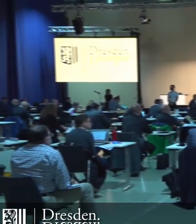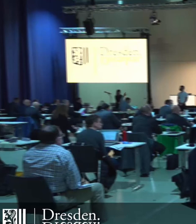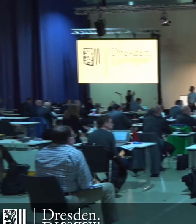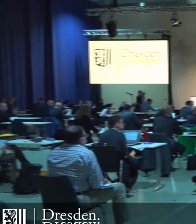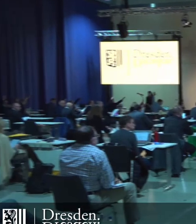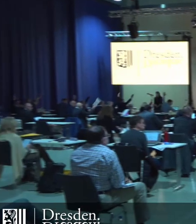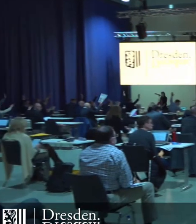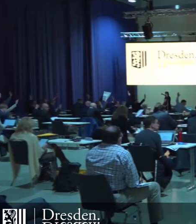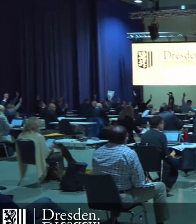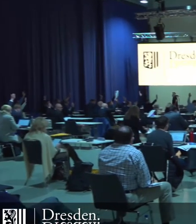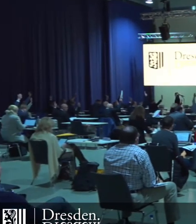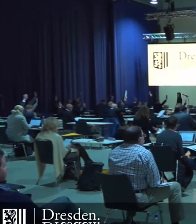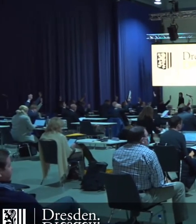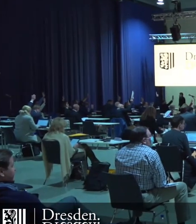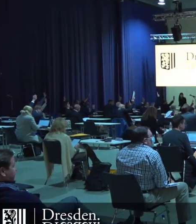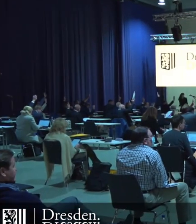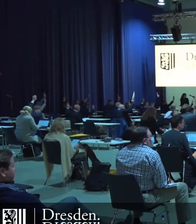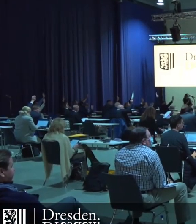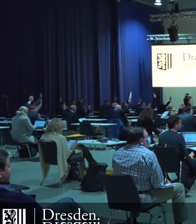Gegenstimmen?